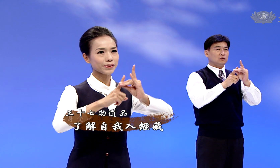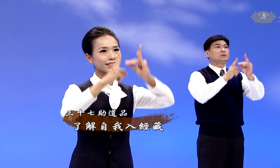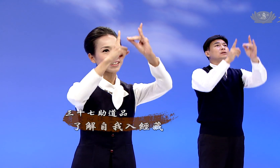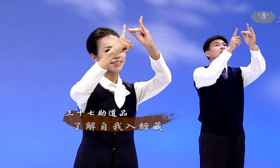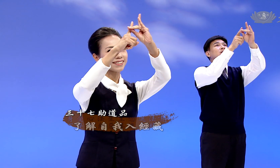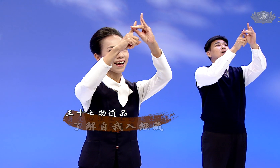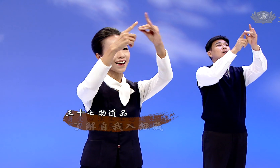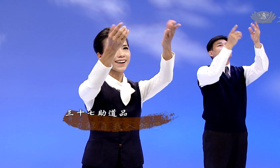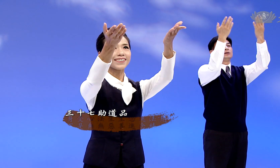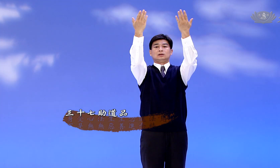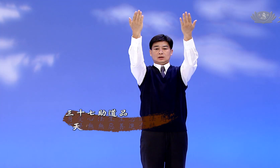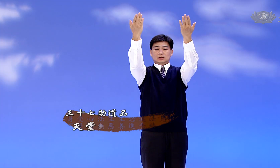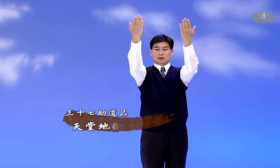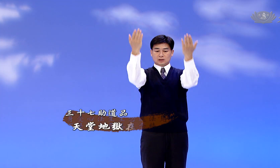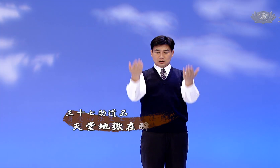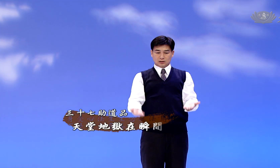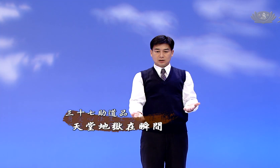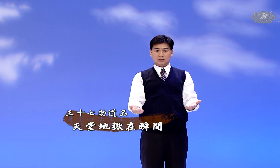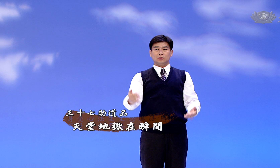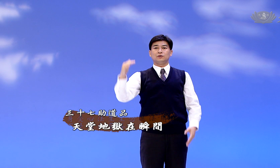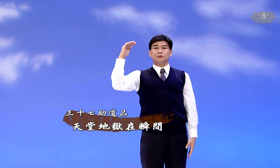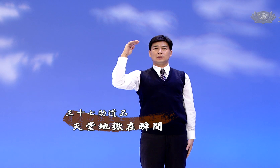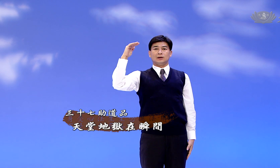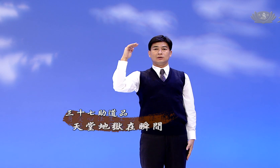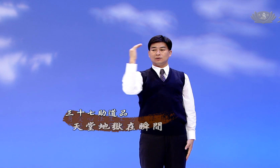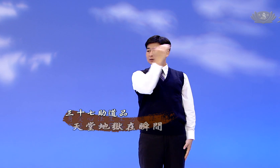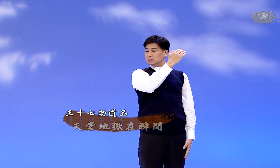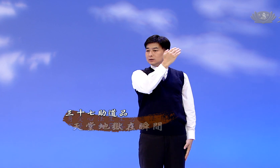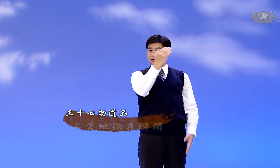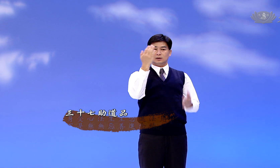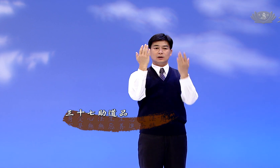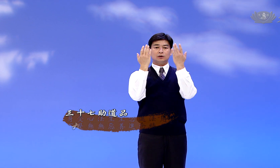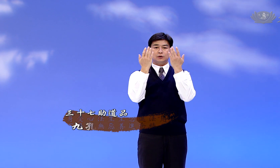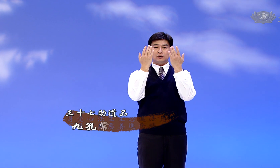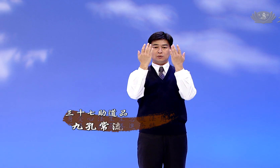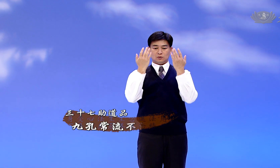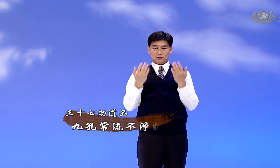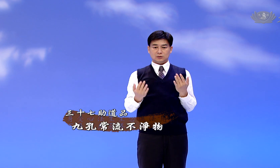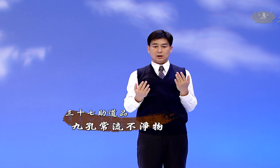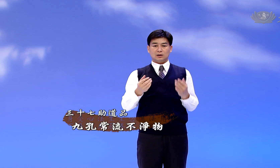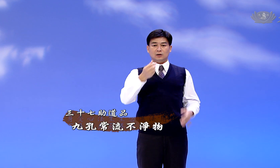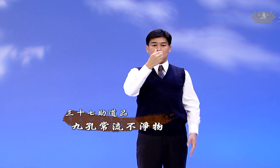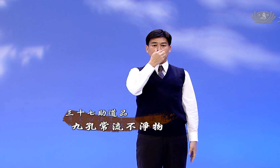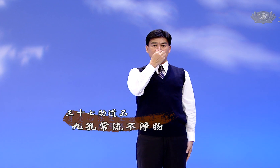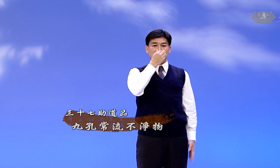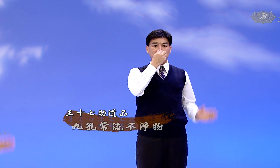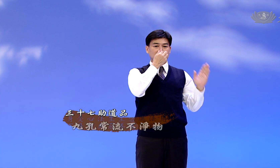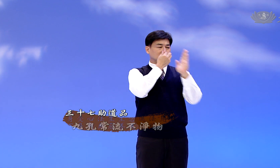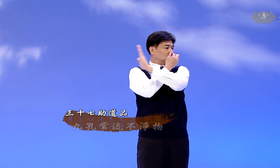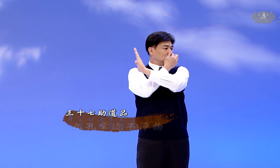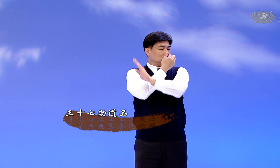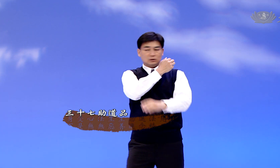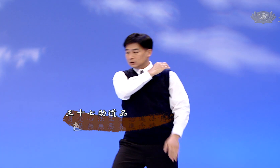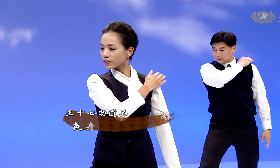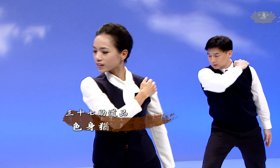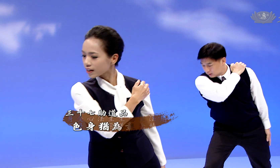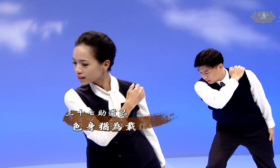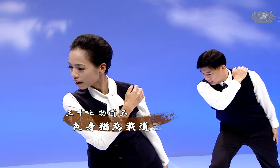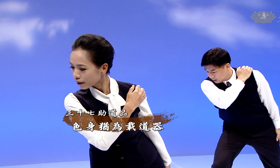金藏，天堂地狱在瞬间，就空长流不尽物，舍身